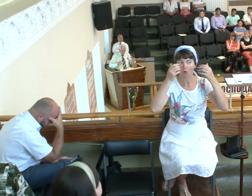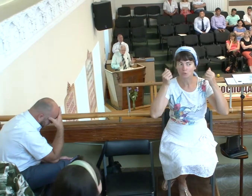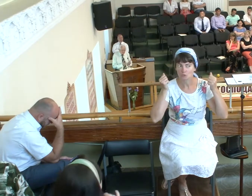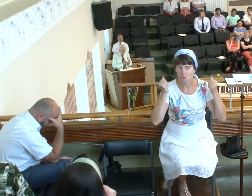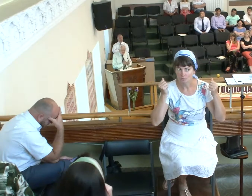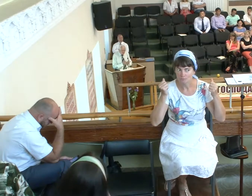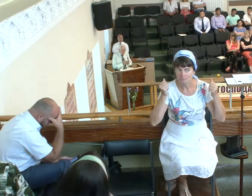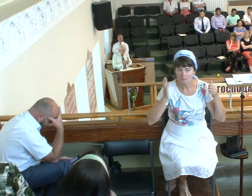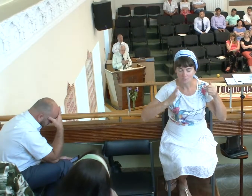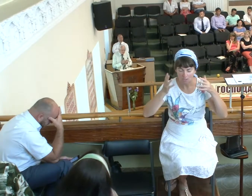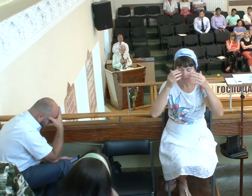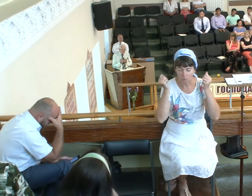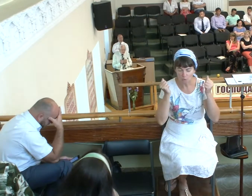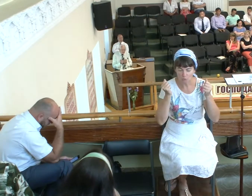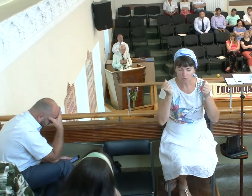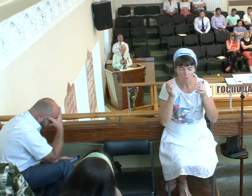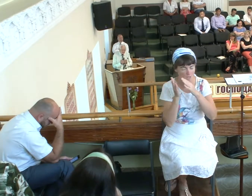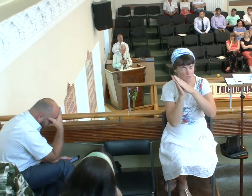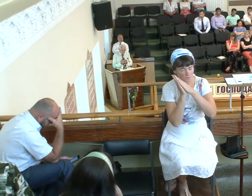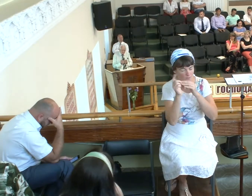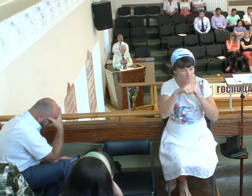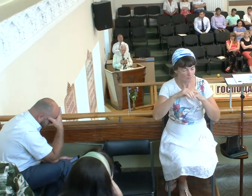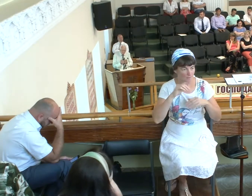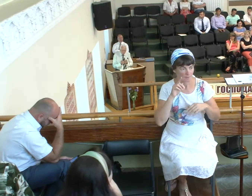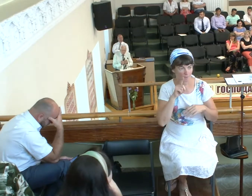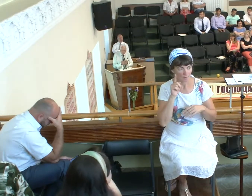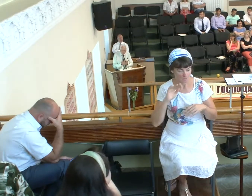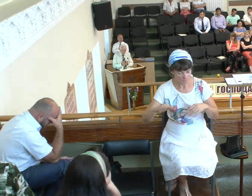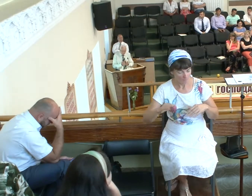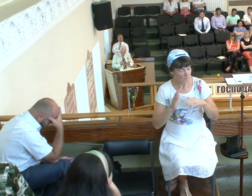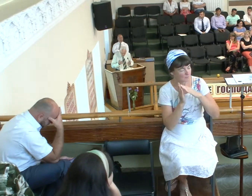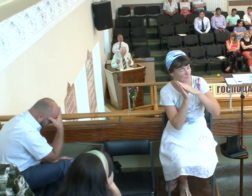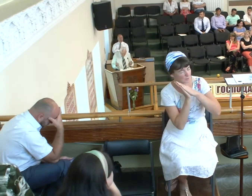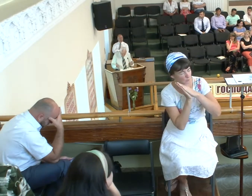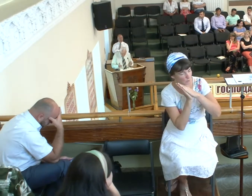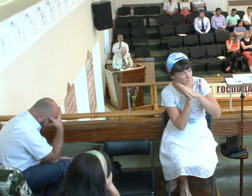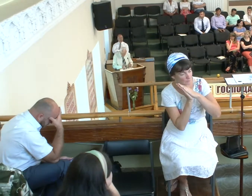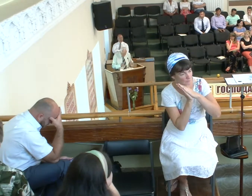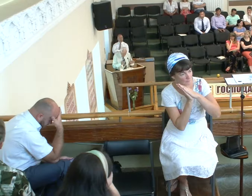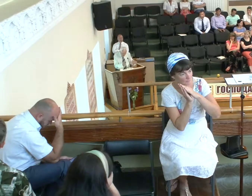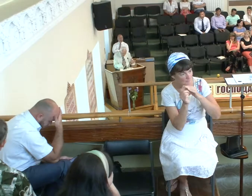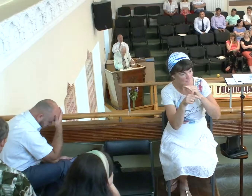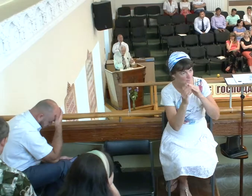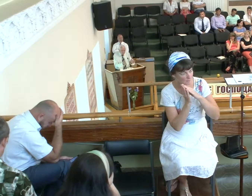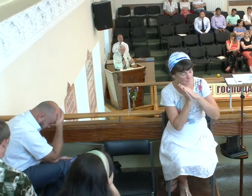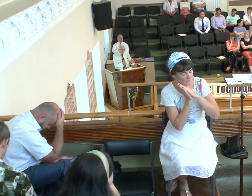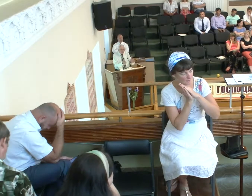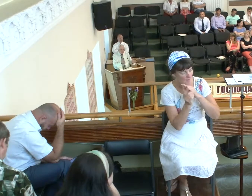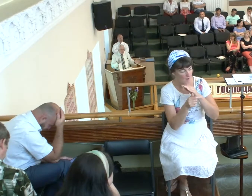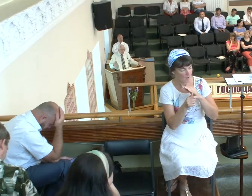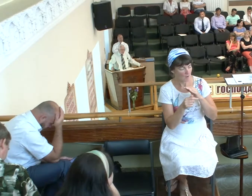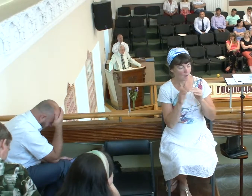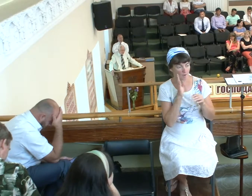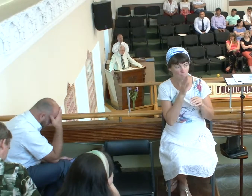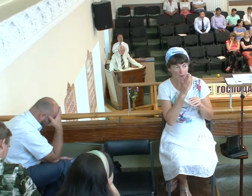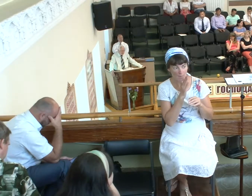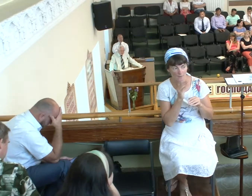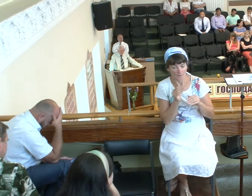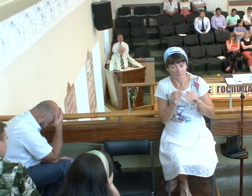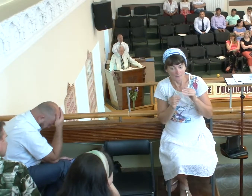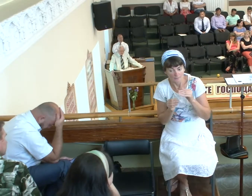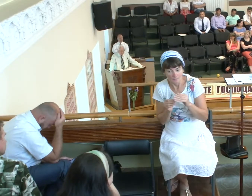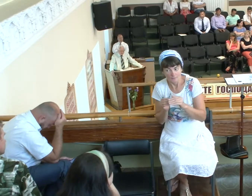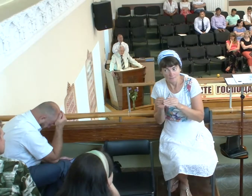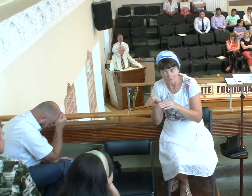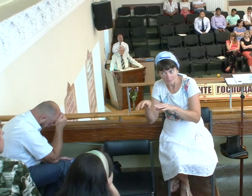его пробуждает против этой книги. Это было в пользу того, что где-то его не те руки учили,